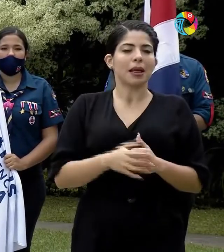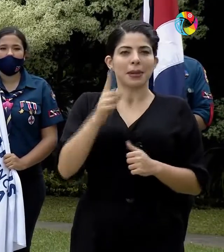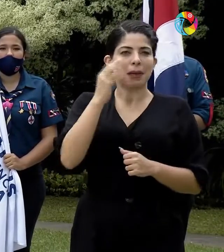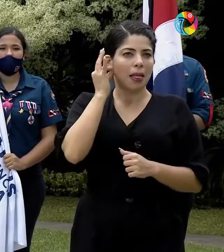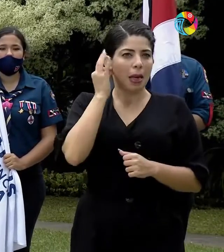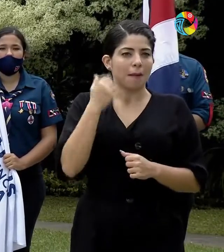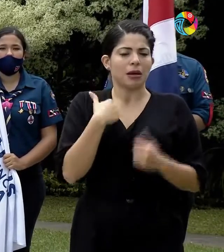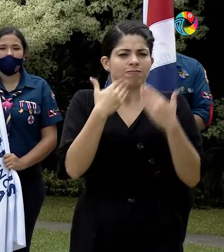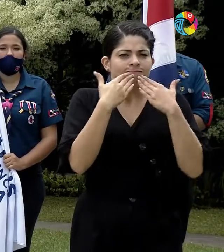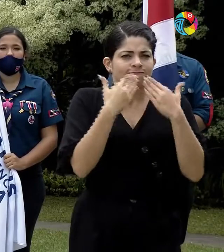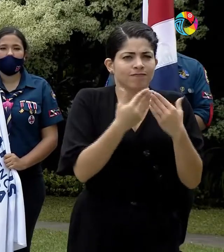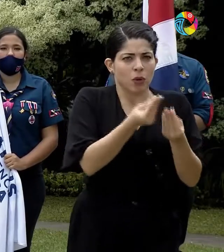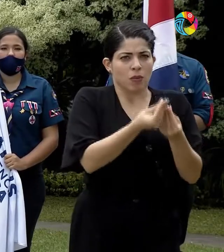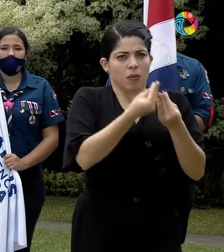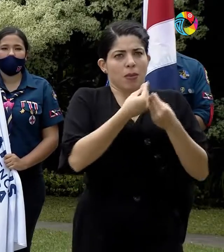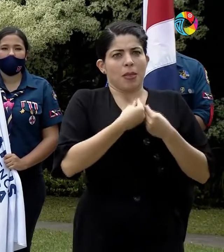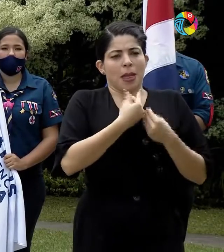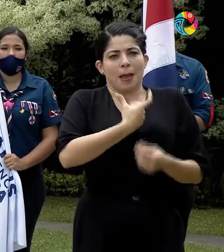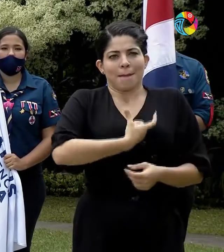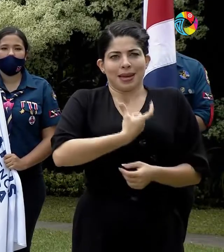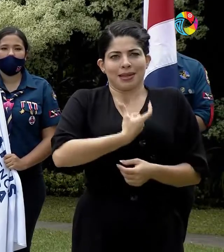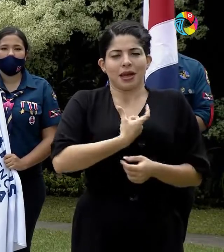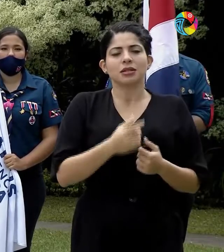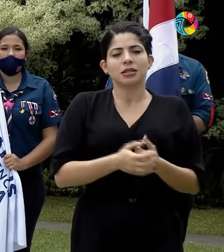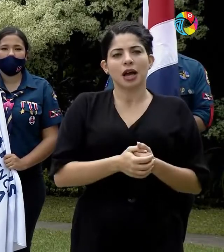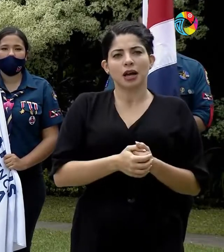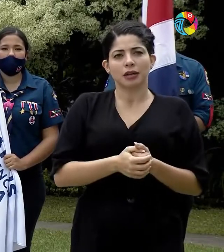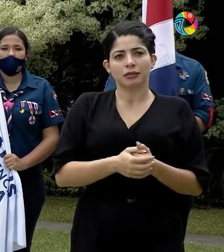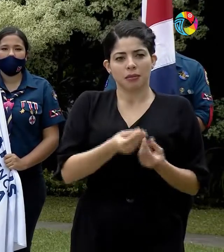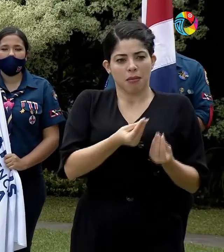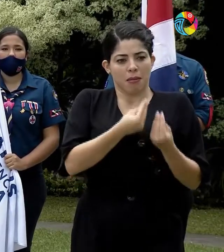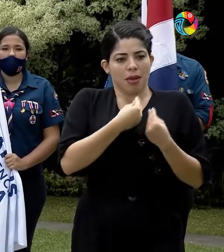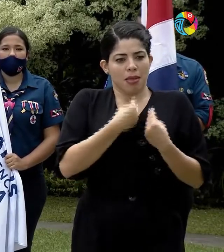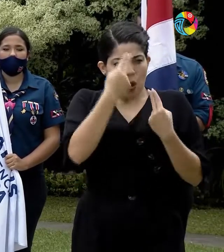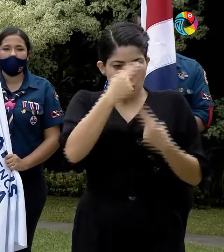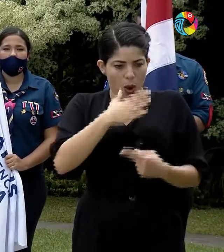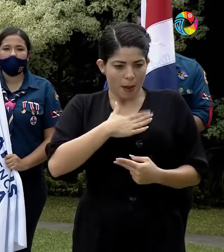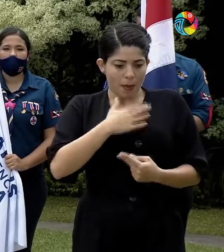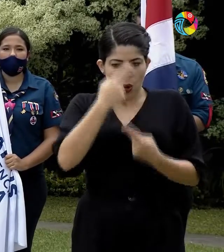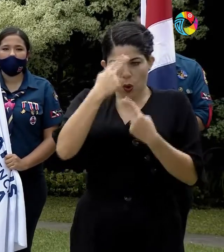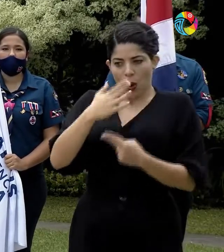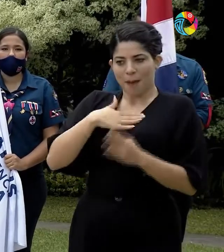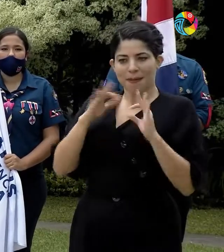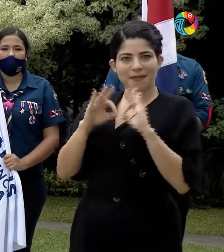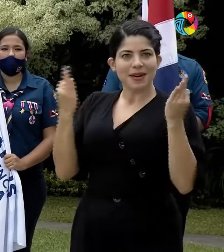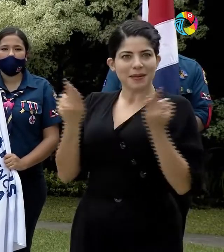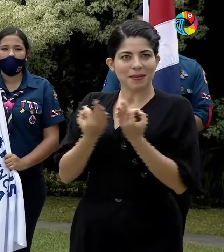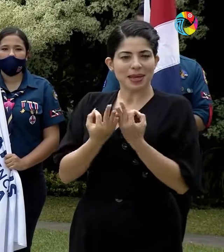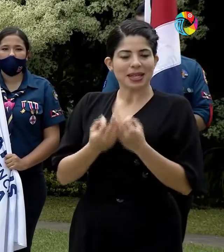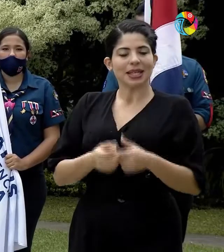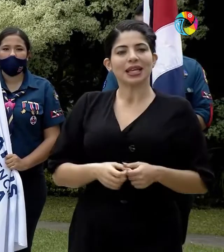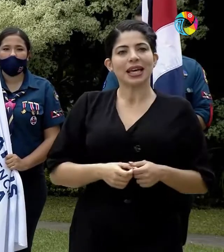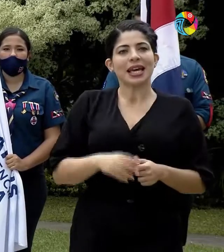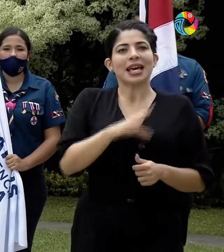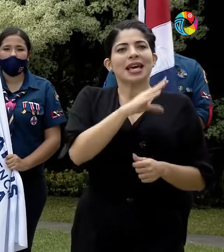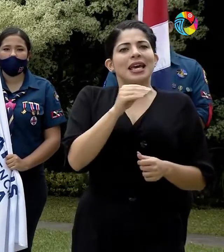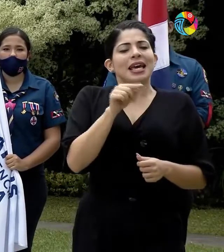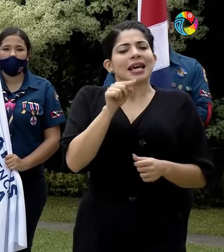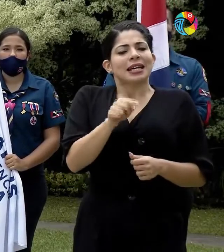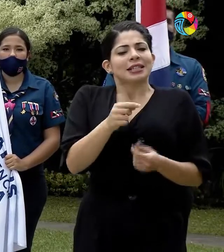ustedes me hayan otorgado esta medalla, que me honra, que honra a mi familia y que me